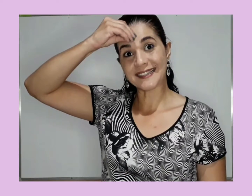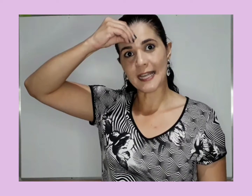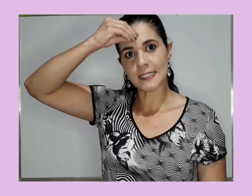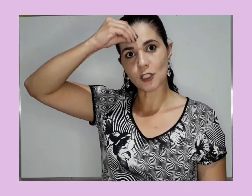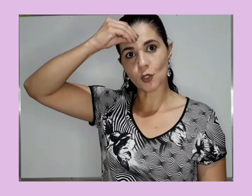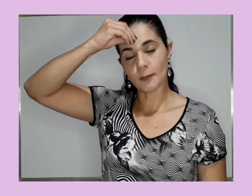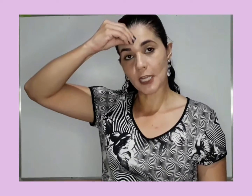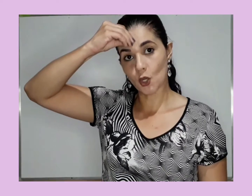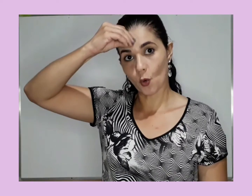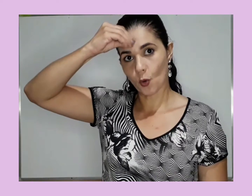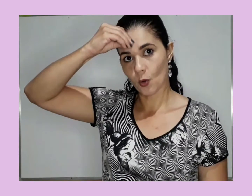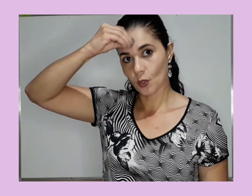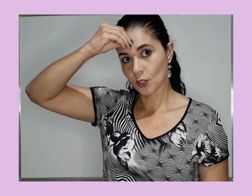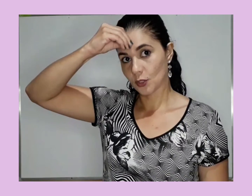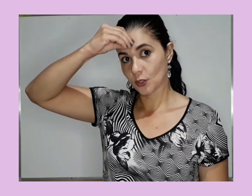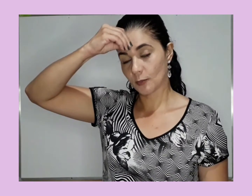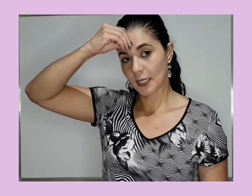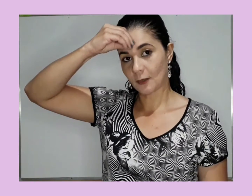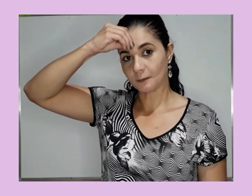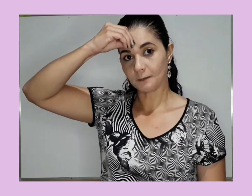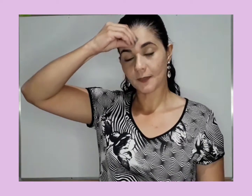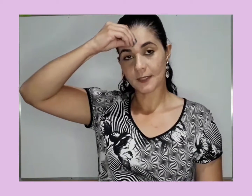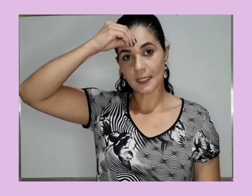testa, sobrinho. Sobrinho, certo?